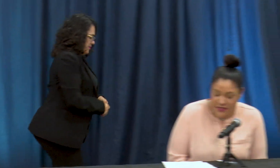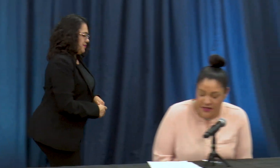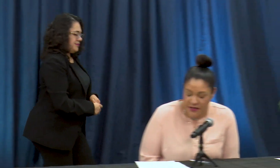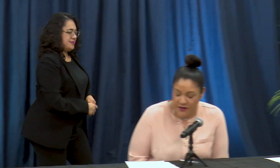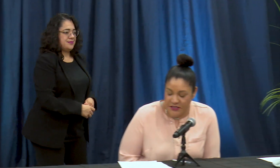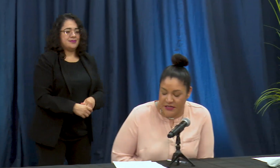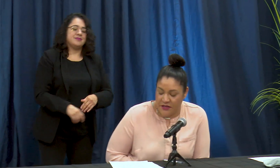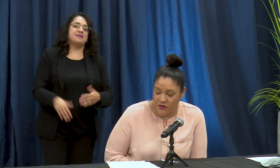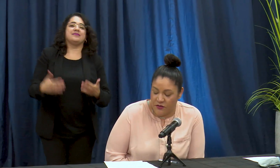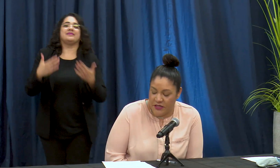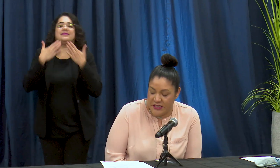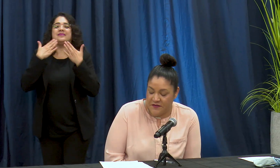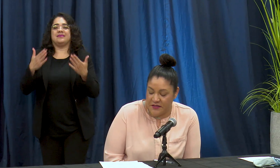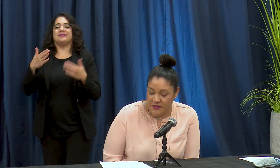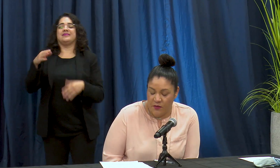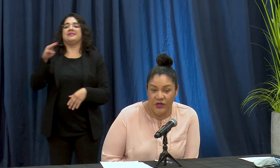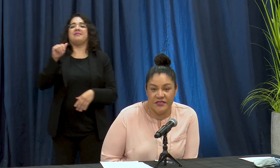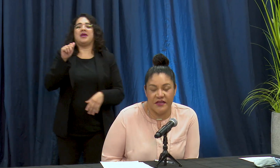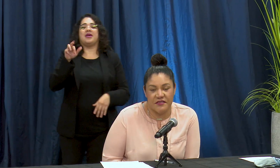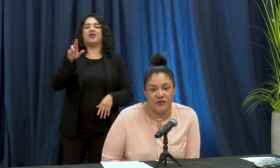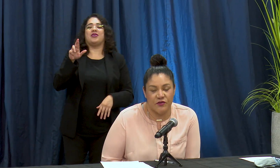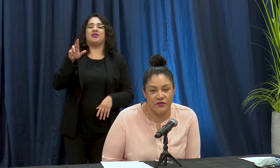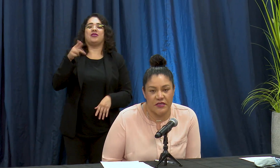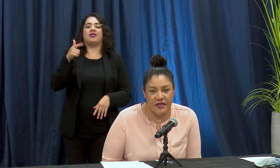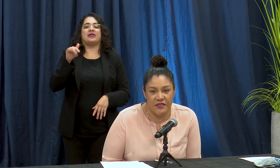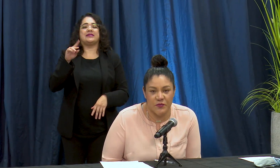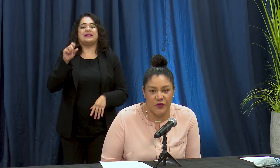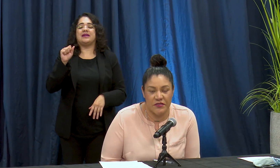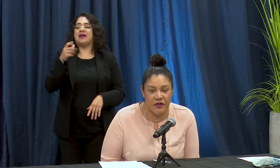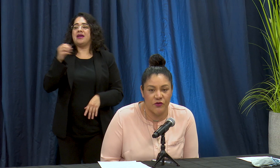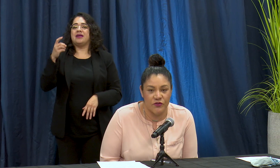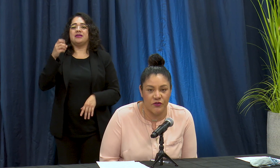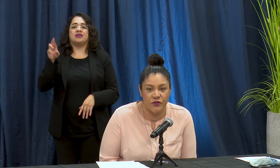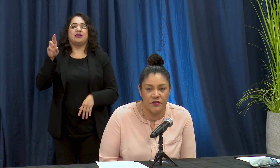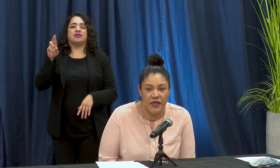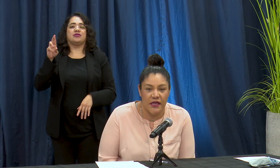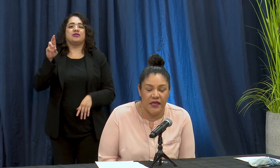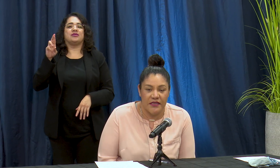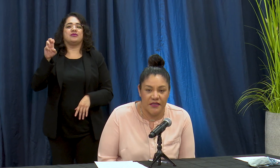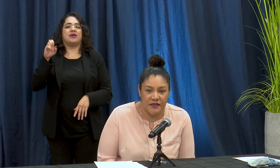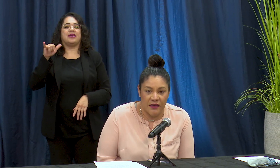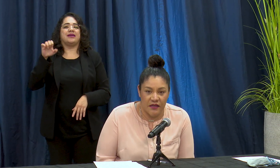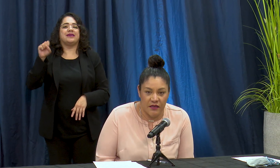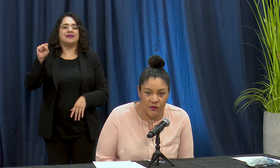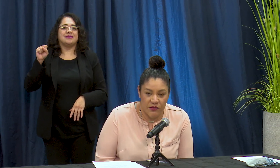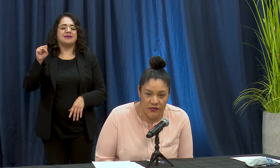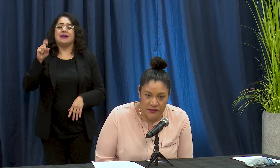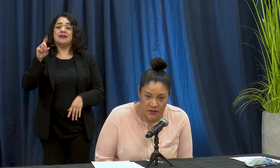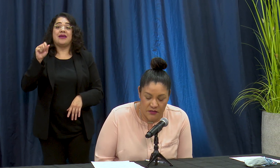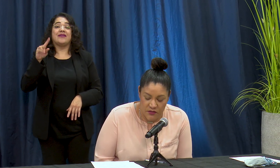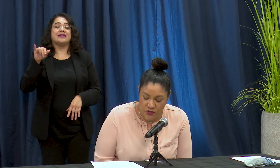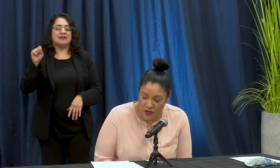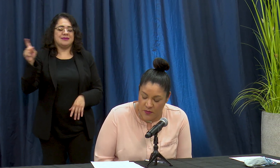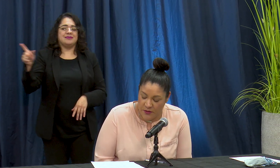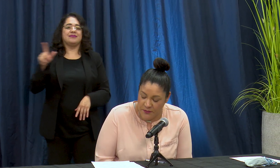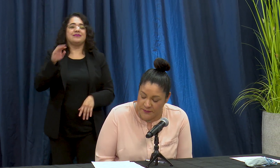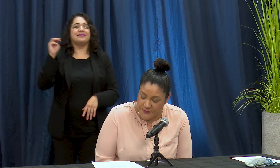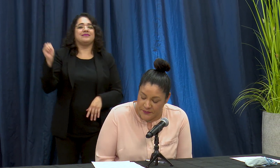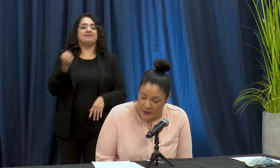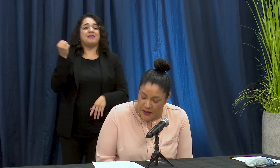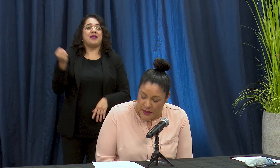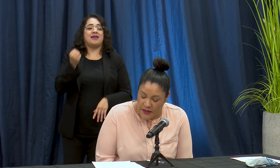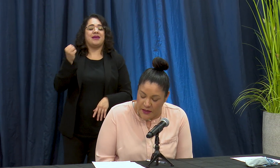Muchas gracias, alcalde García y doctora Davis. Buenas tardes a todos y gracias por estar con nosotros esta tarde, lunes 18 de